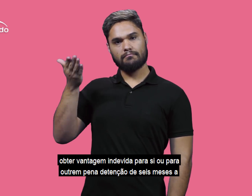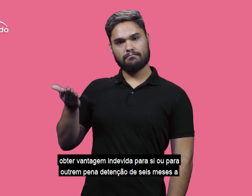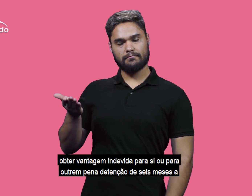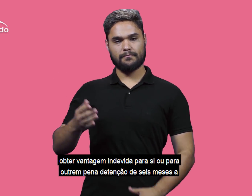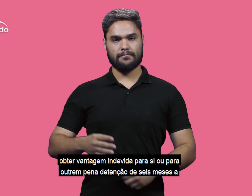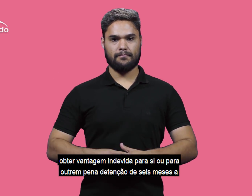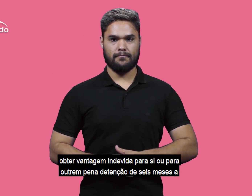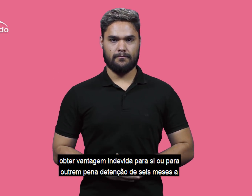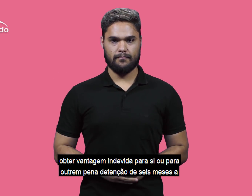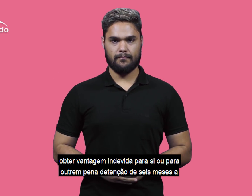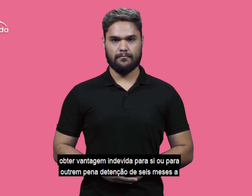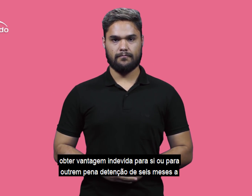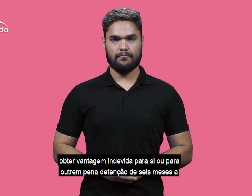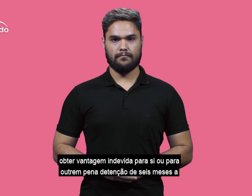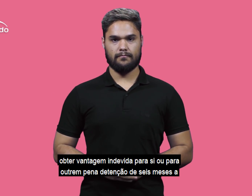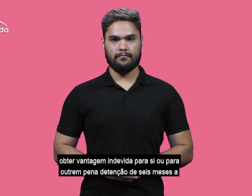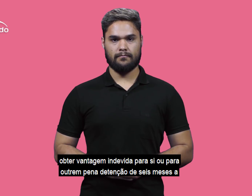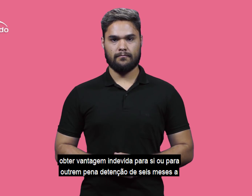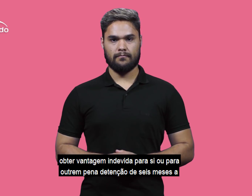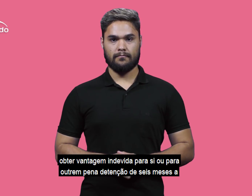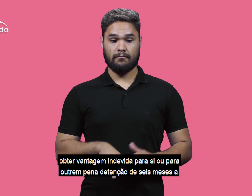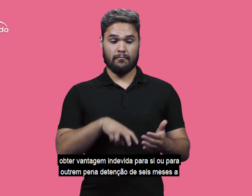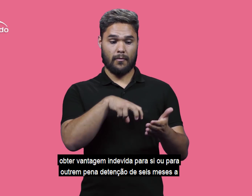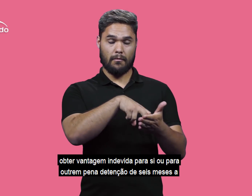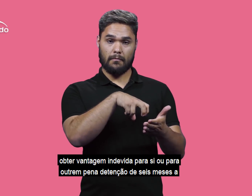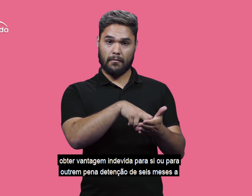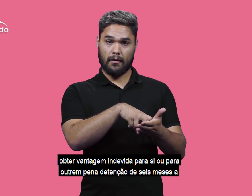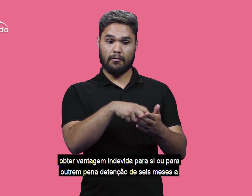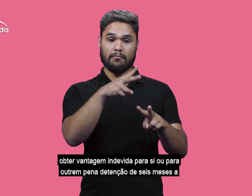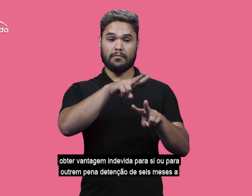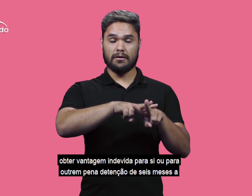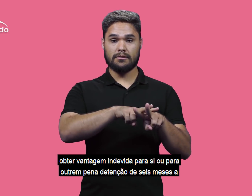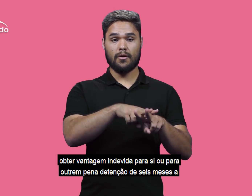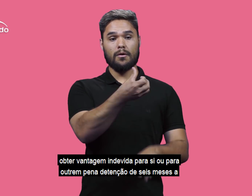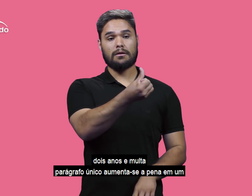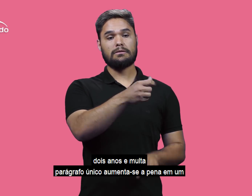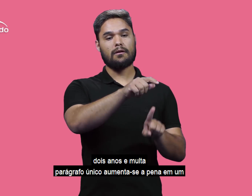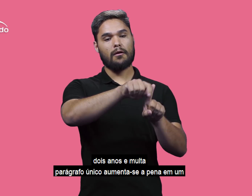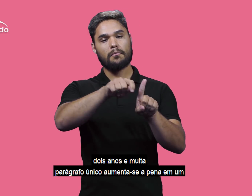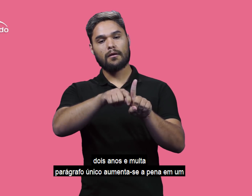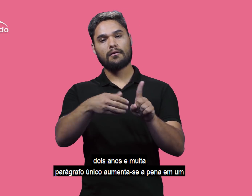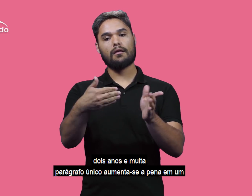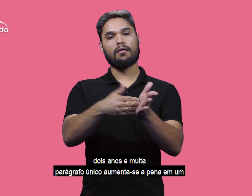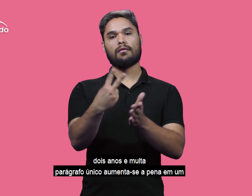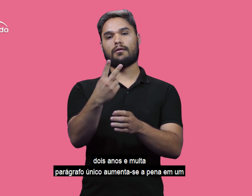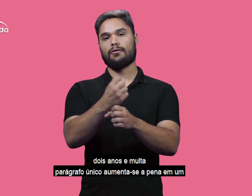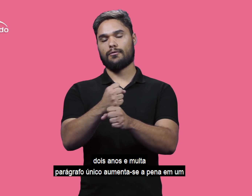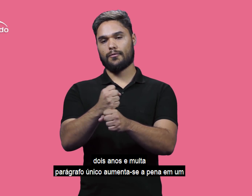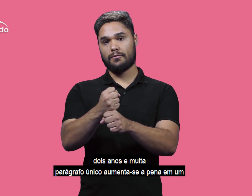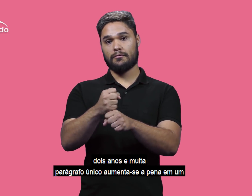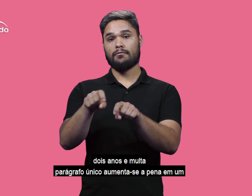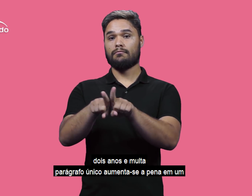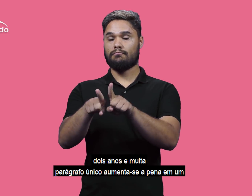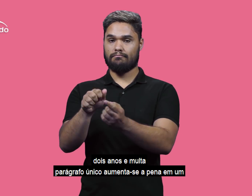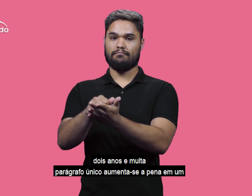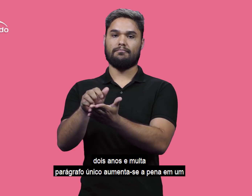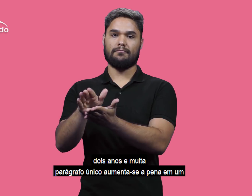outrem pena detenção de seis meses a dois anos e multa parágrafo